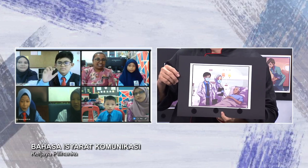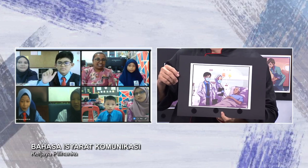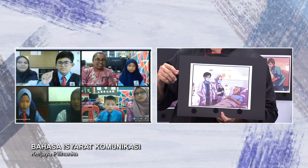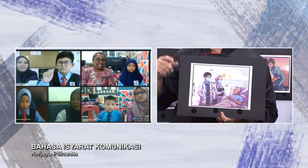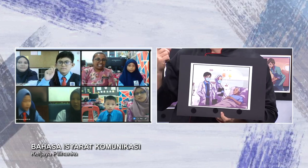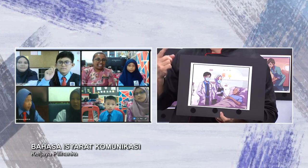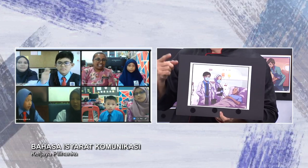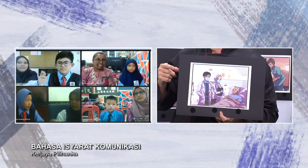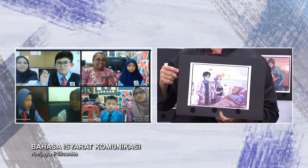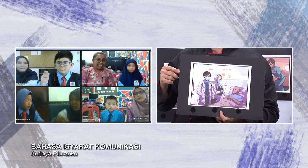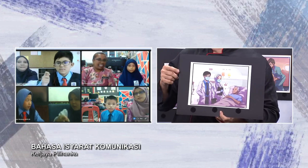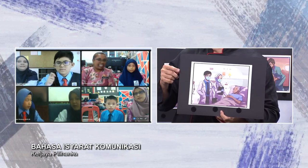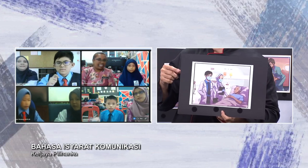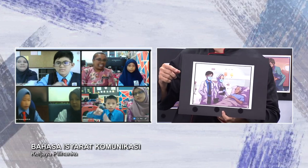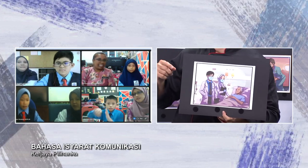Bagus.